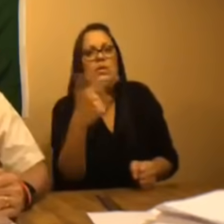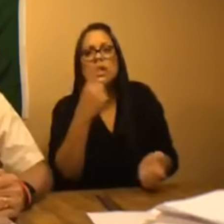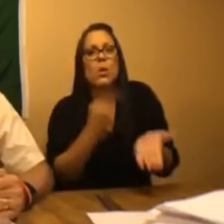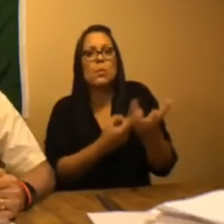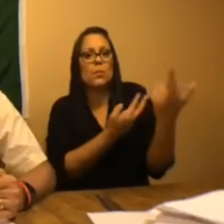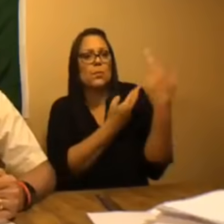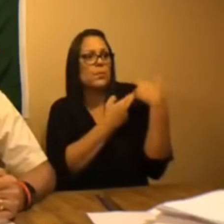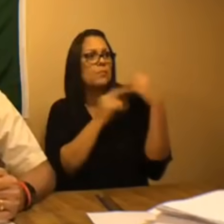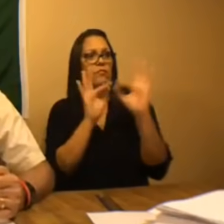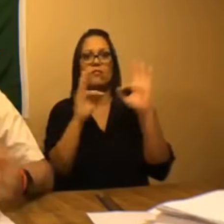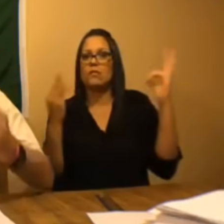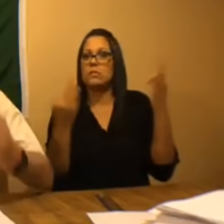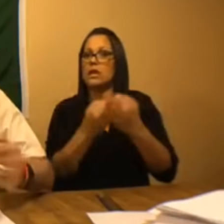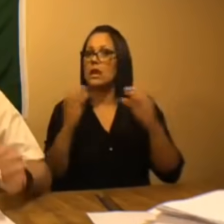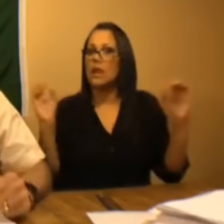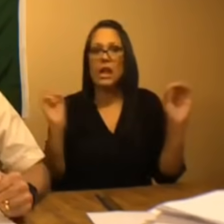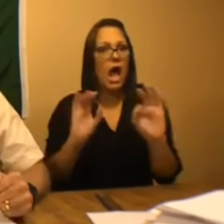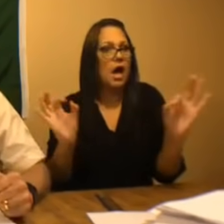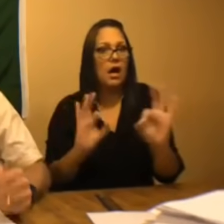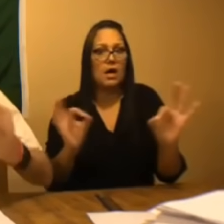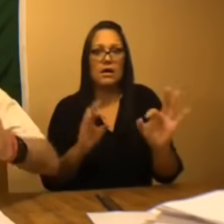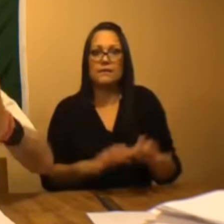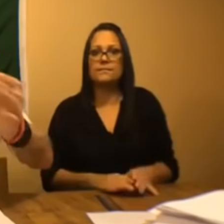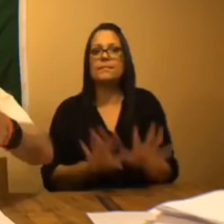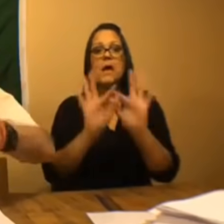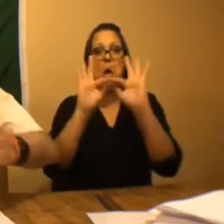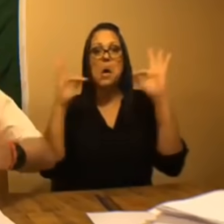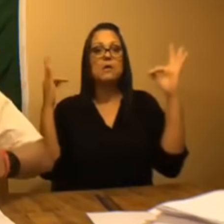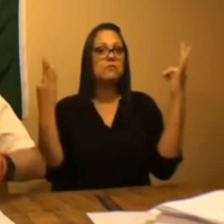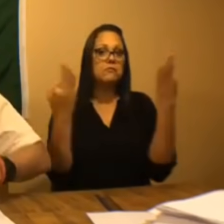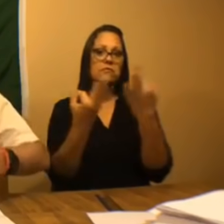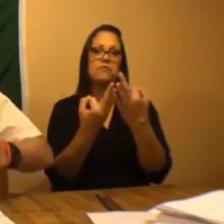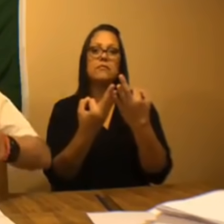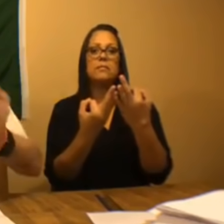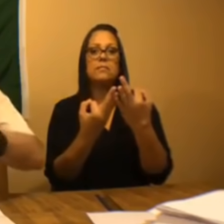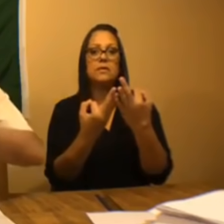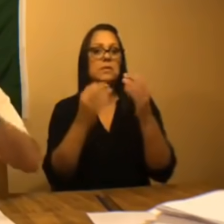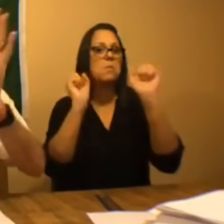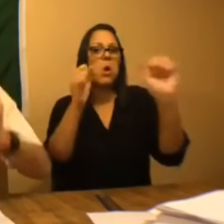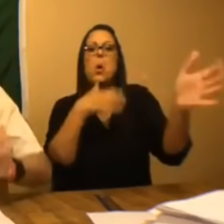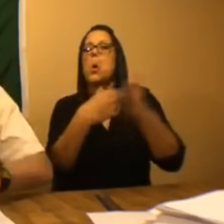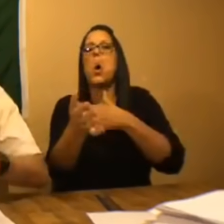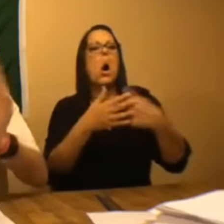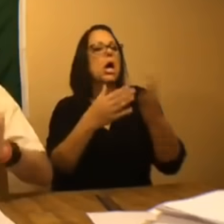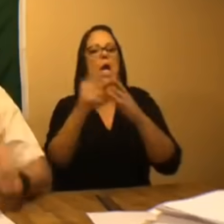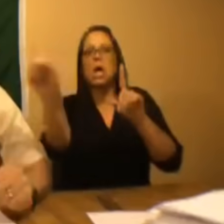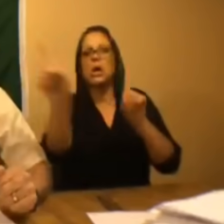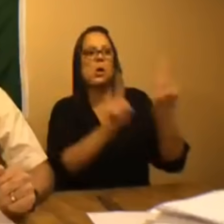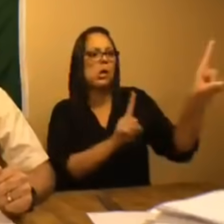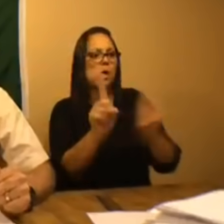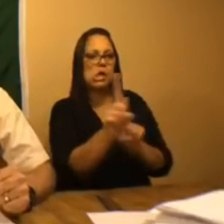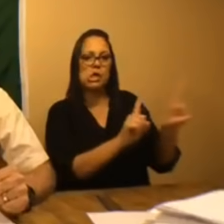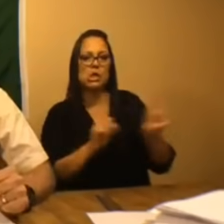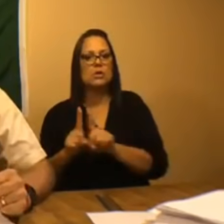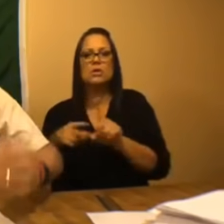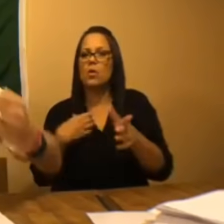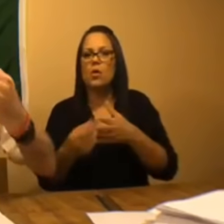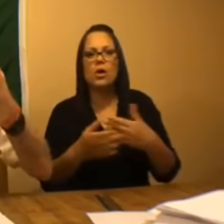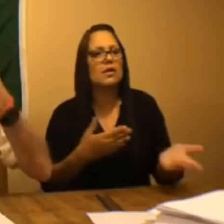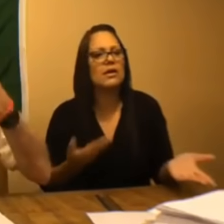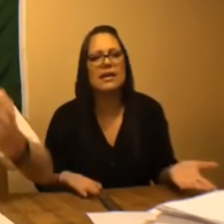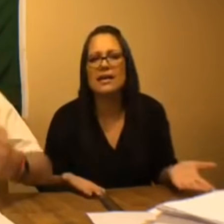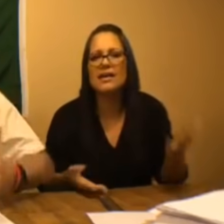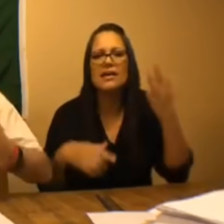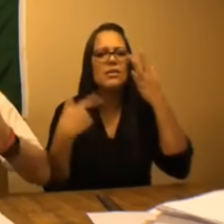família. Nenhum. Família pode ser qualquer ajuntamento de qualquer coisa por aí. Não